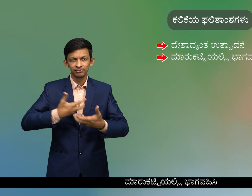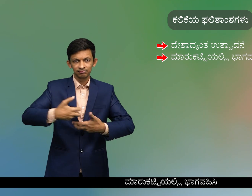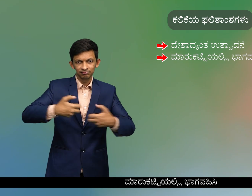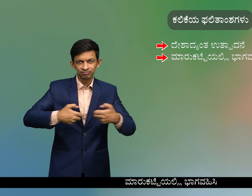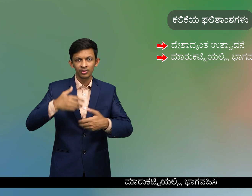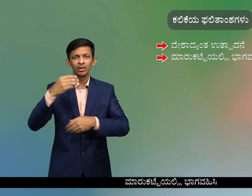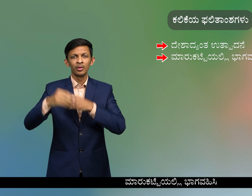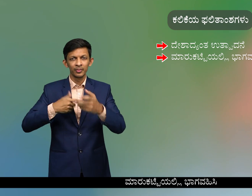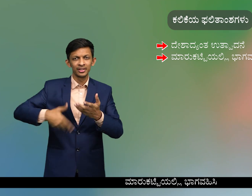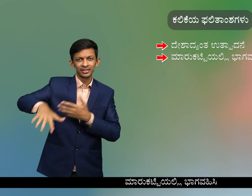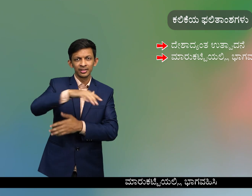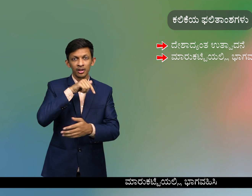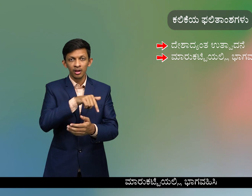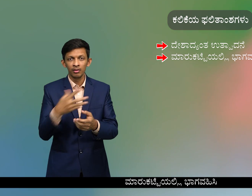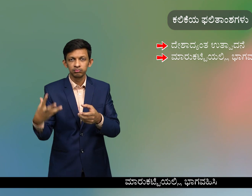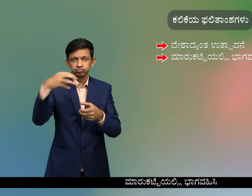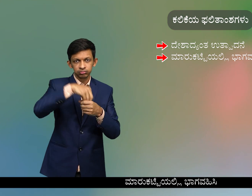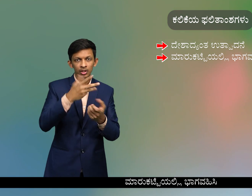ಮಾರುಕಟ್ಟೆಯಲ್ಲಿ ಭಾಗವಹಿಸಿ,